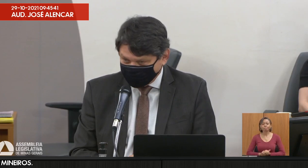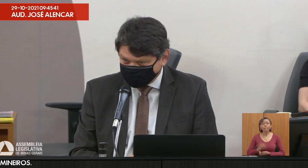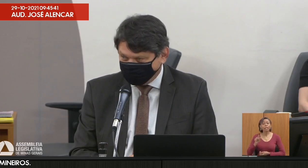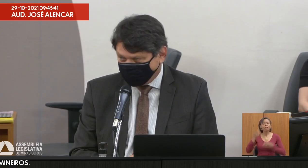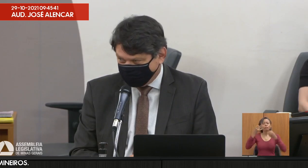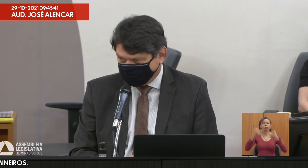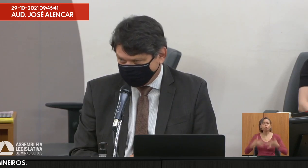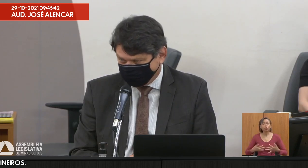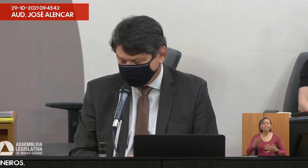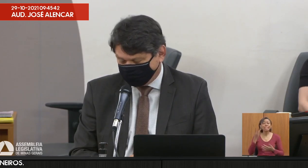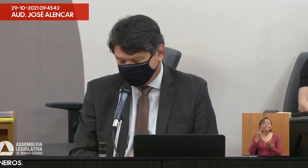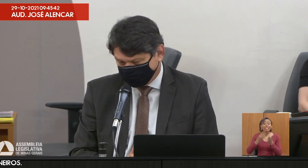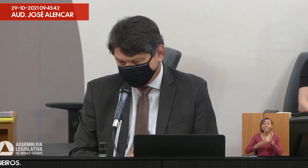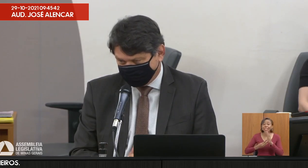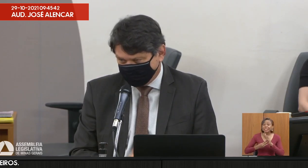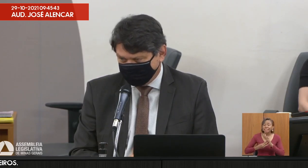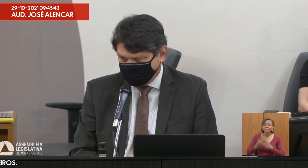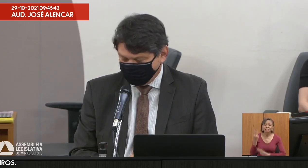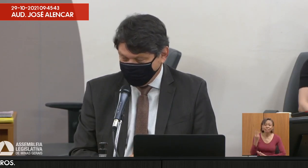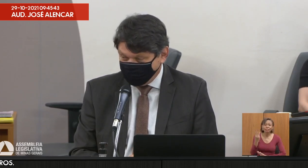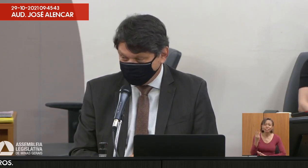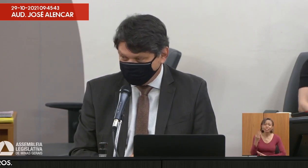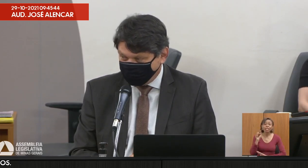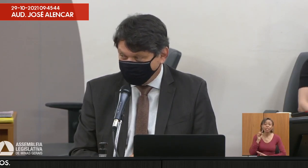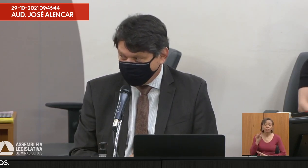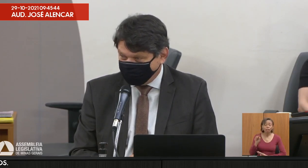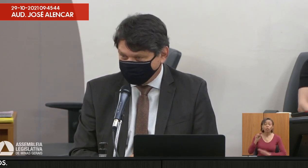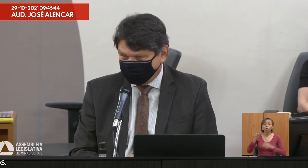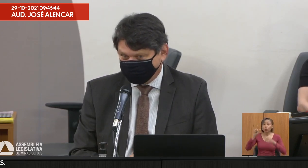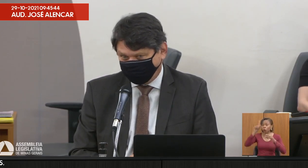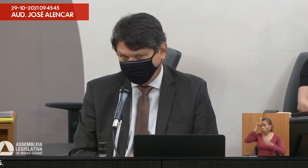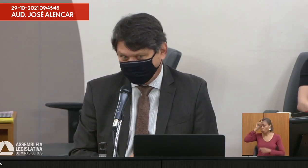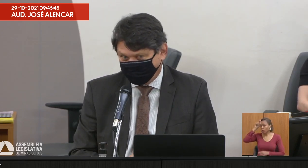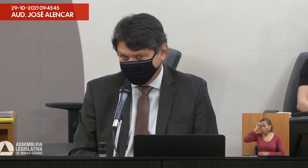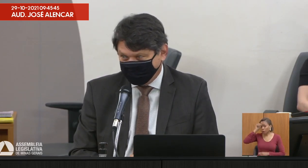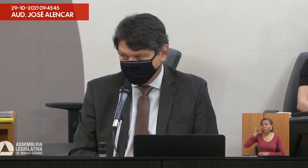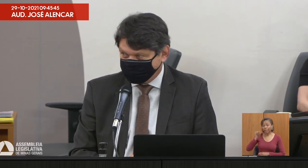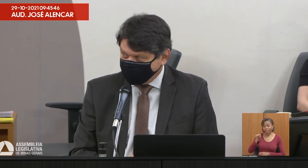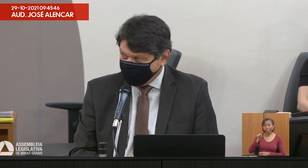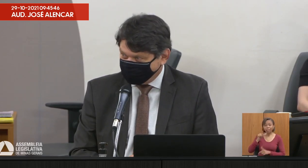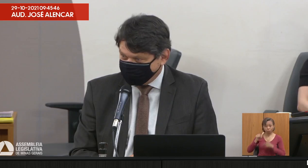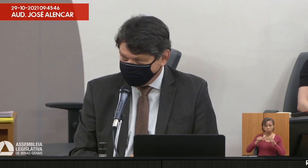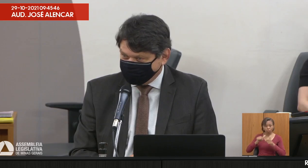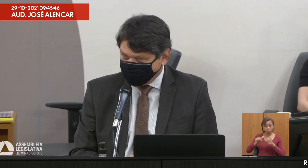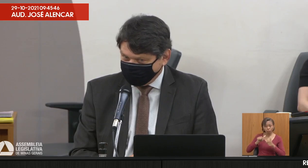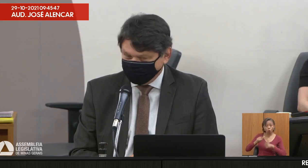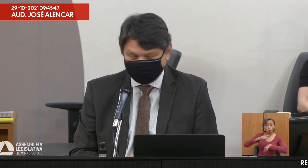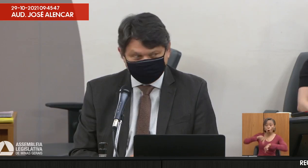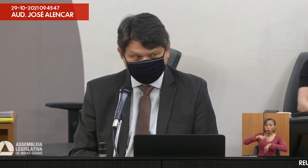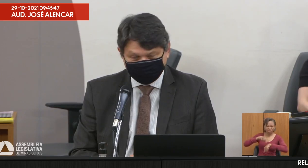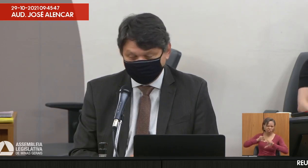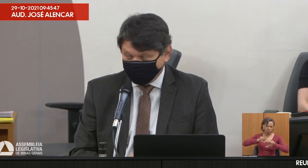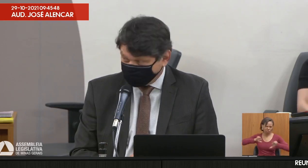plantão dela, em períodos diferentes, chegaram acidentados